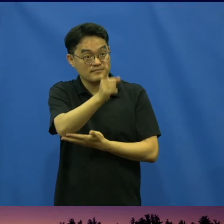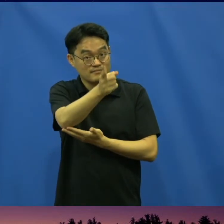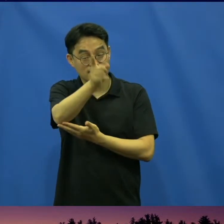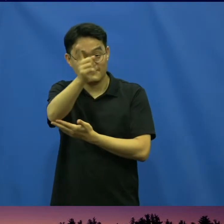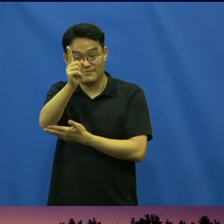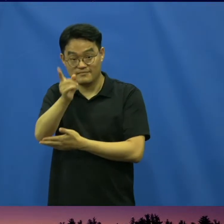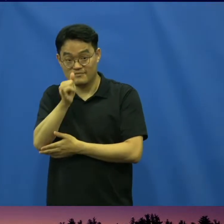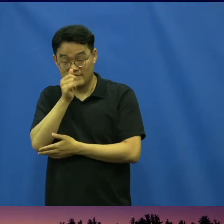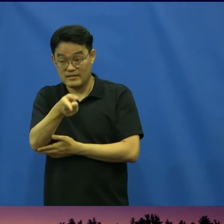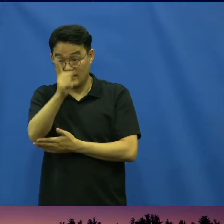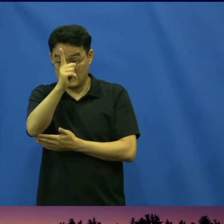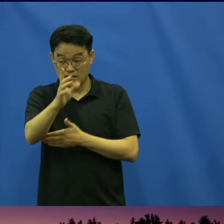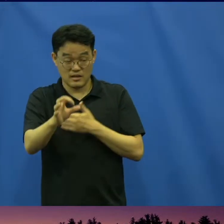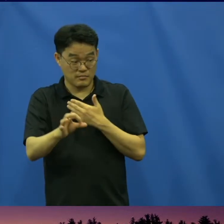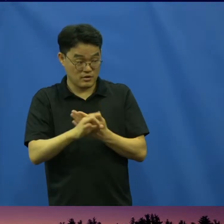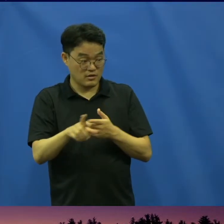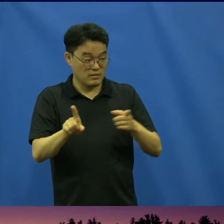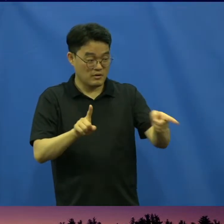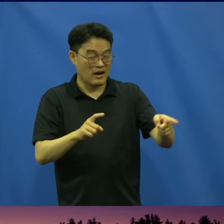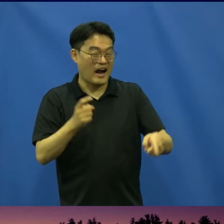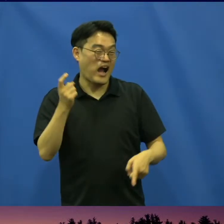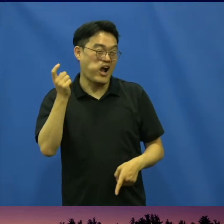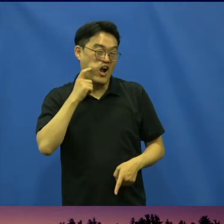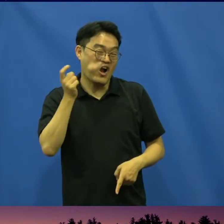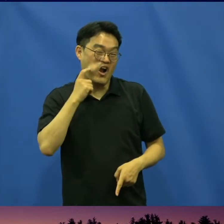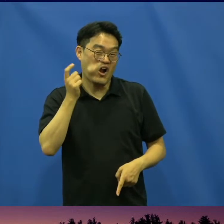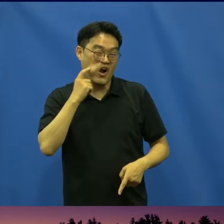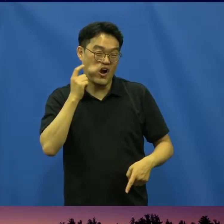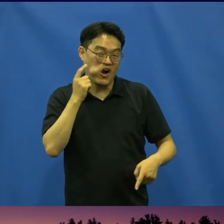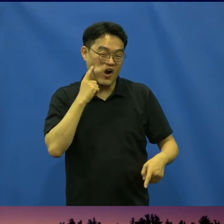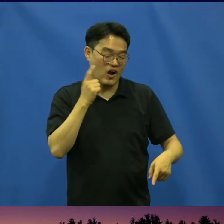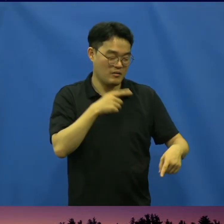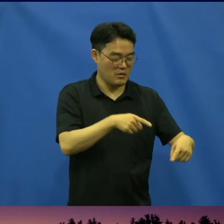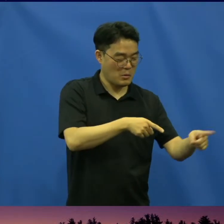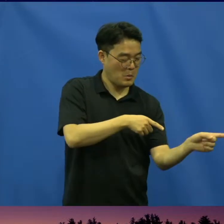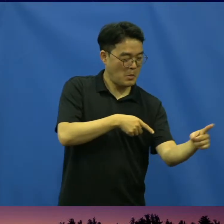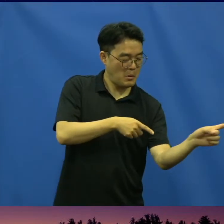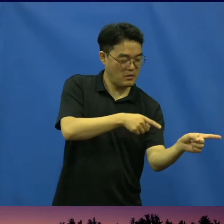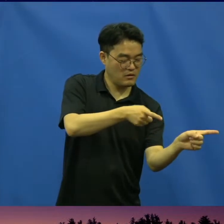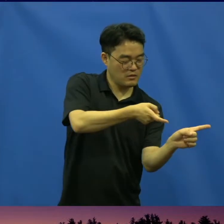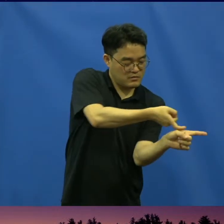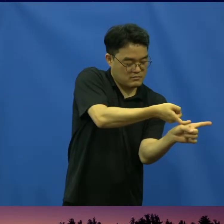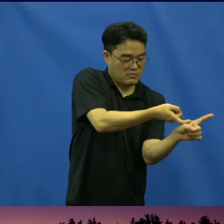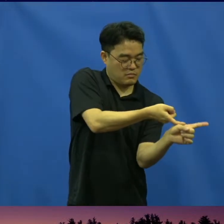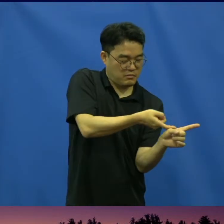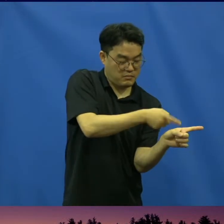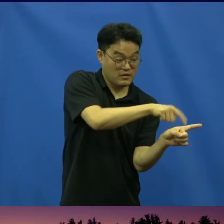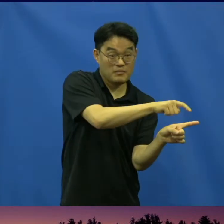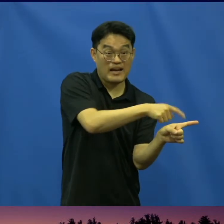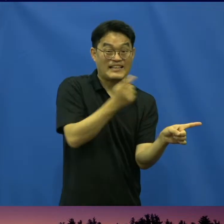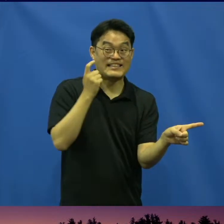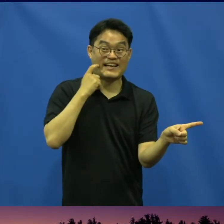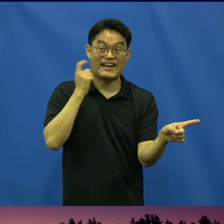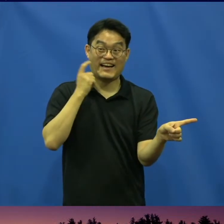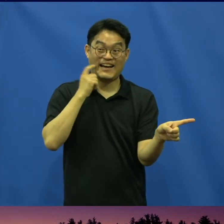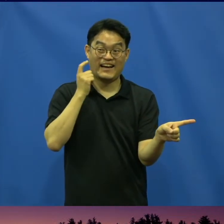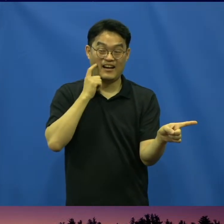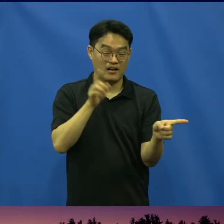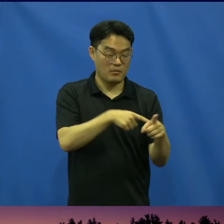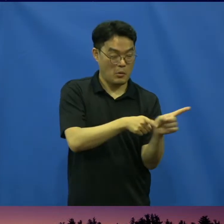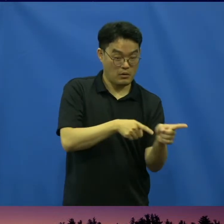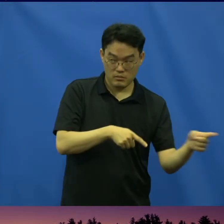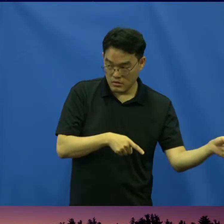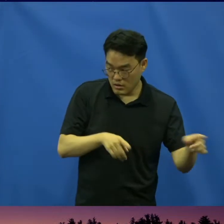거 있잖아요. 먹이도 안 해요. 그냥 막 방울에 뭐 달아가지고 막 유인하면 그거 와서 잡아먹혀가지고 올라오거든요.